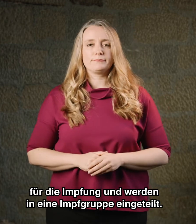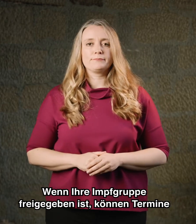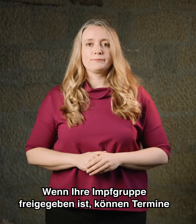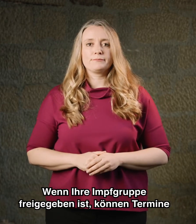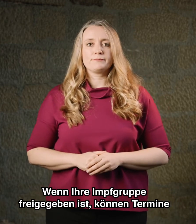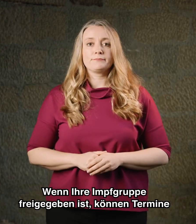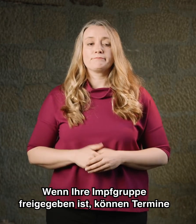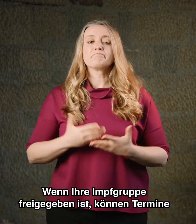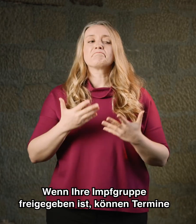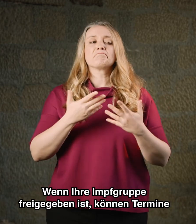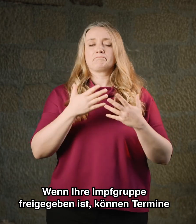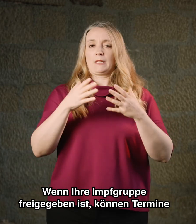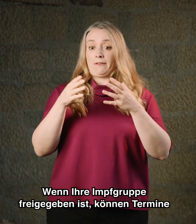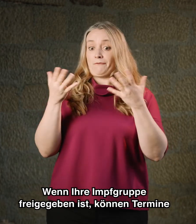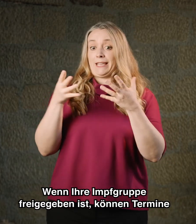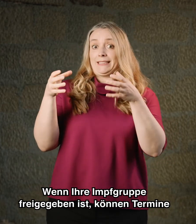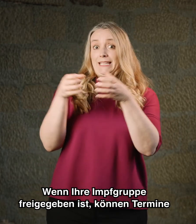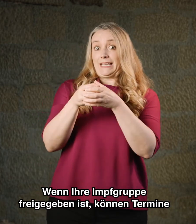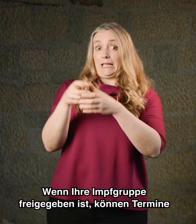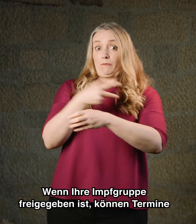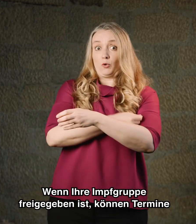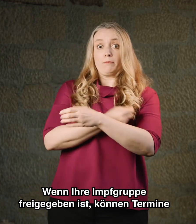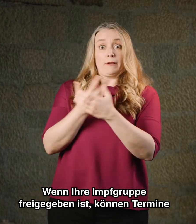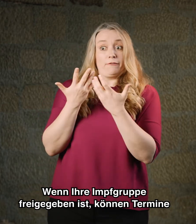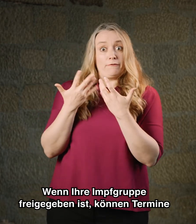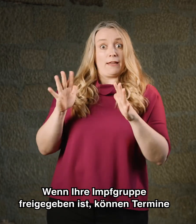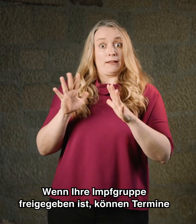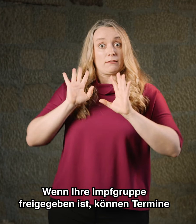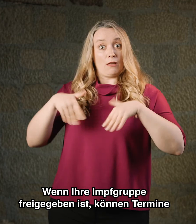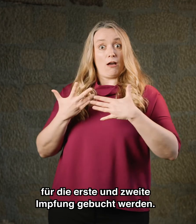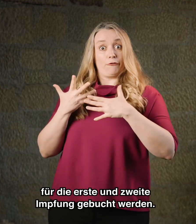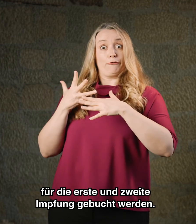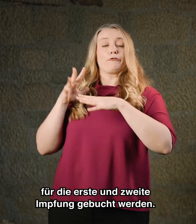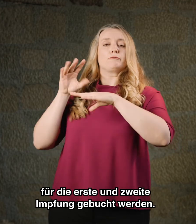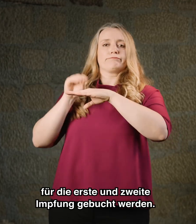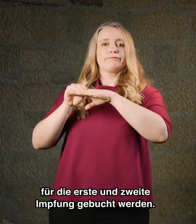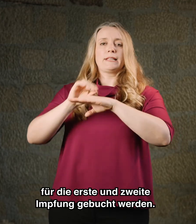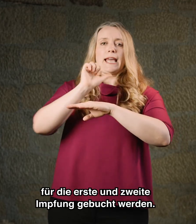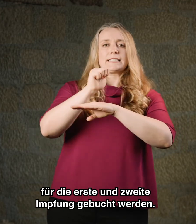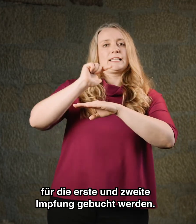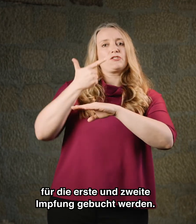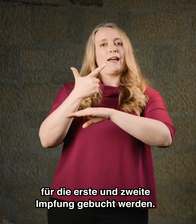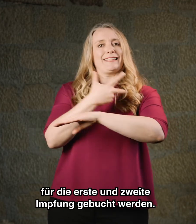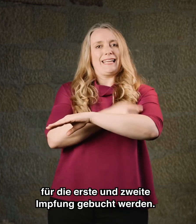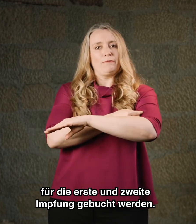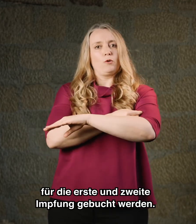Wenn Ihre Impfgruppe freigegeben ist, können Termine für die erste und zweite Impfung gebucht werden.